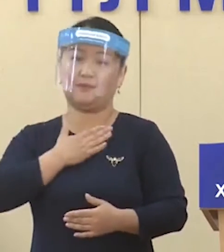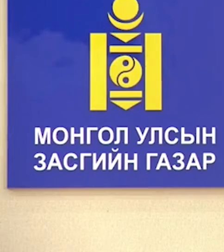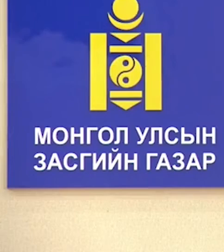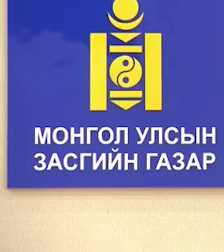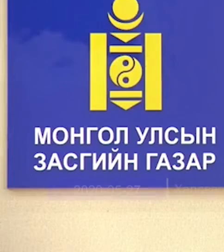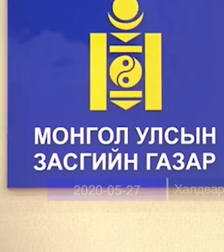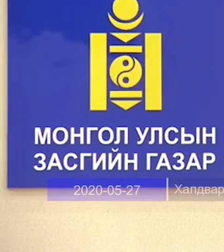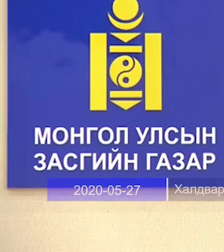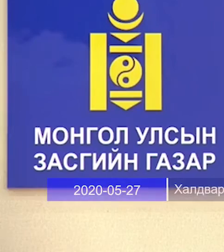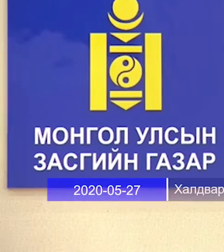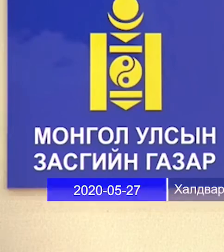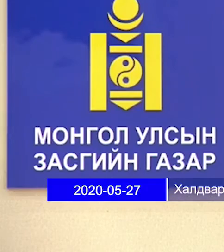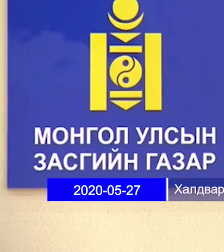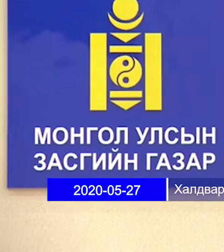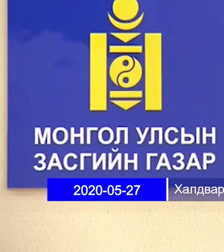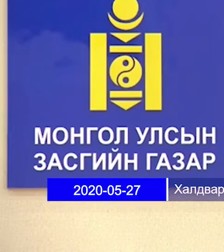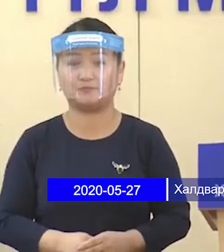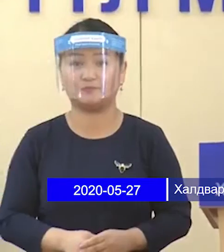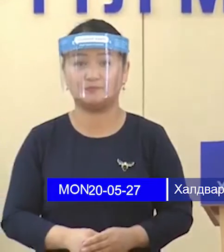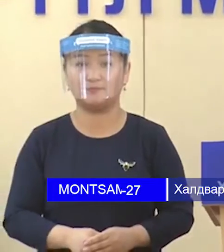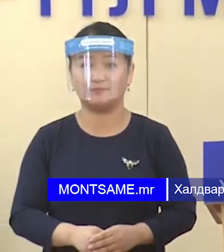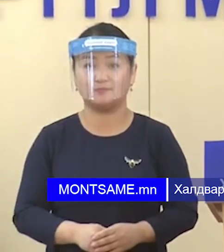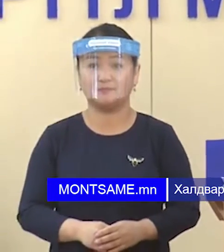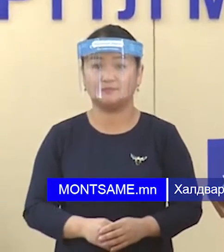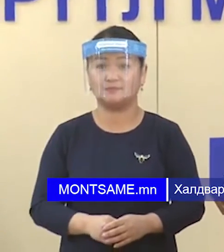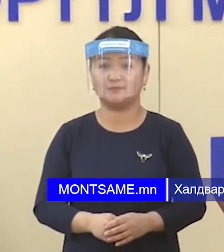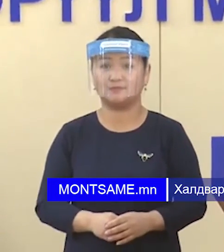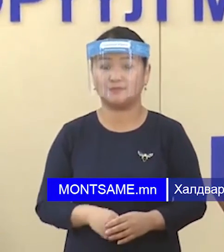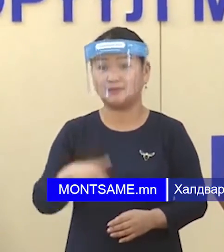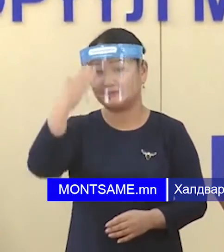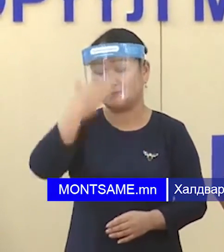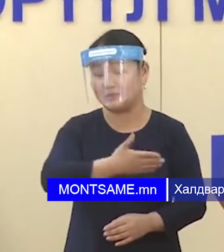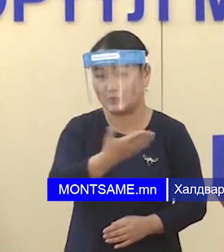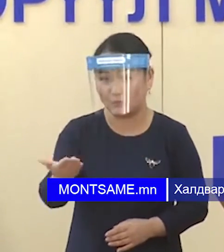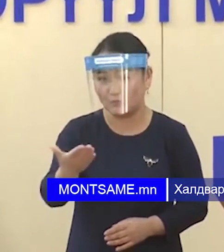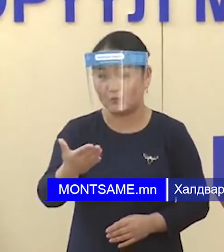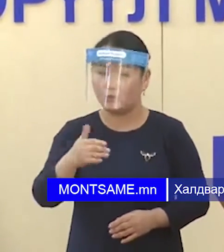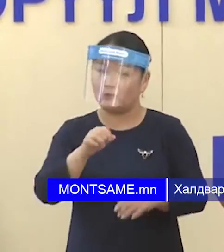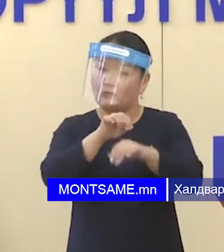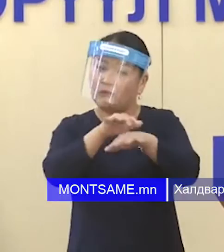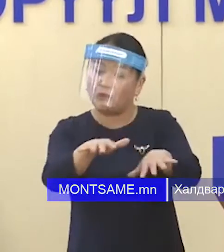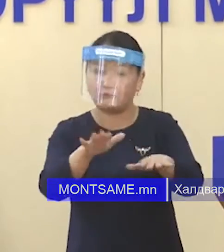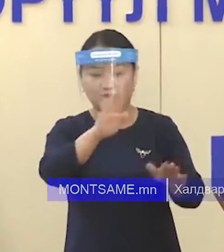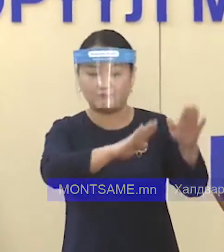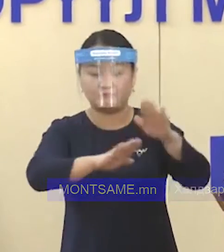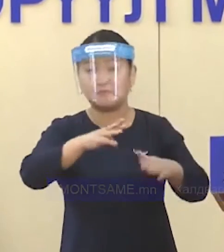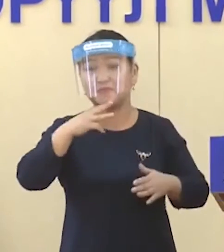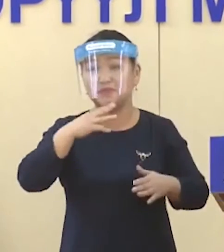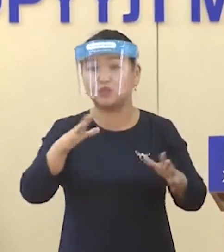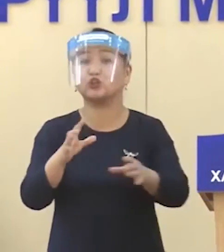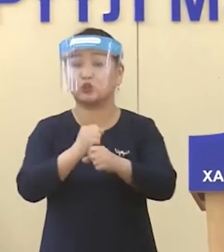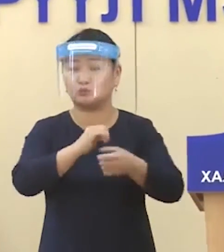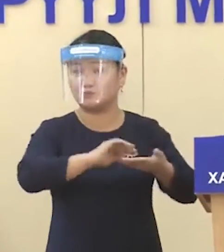маа. Америк нэгдсэн улсад халдварын тохиолдлын тоо 1.6 саяд хүрсэн бол бүгд найрамдах Солонгос улсад их уурхайн тодорхойгүй